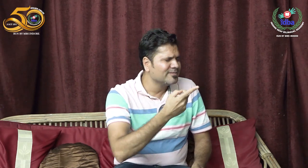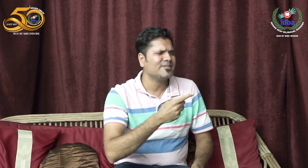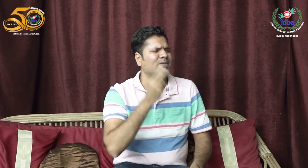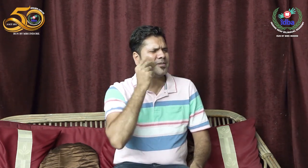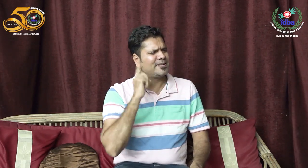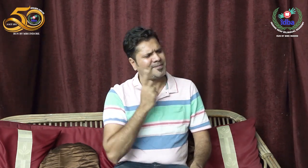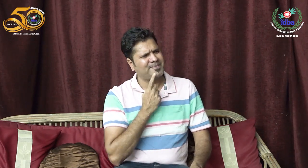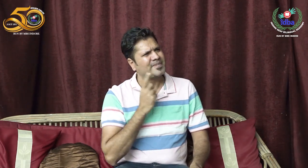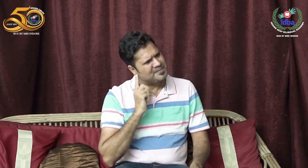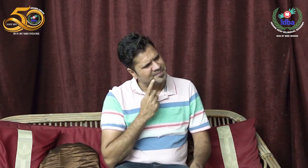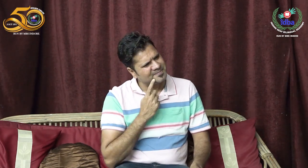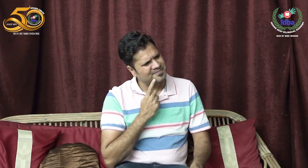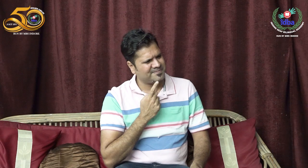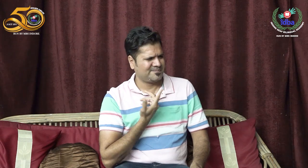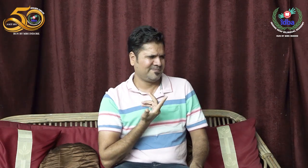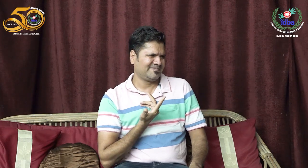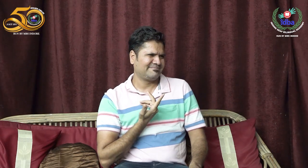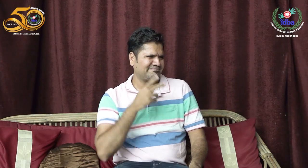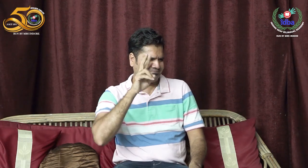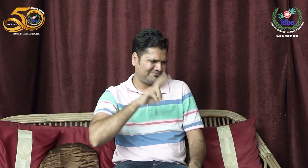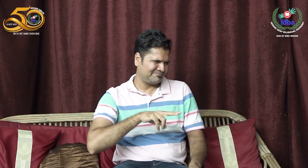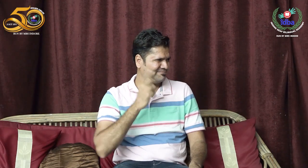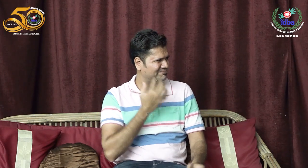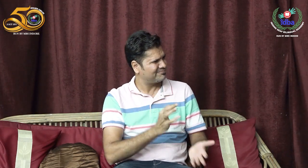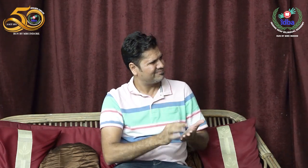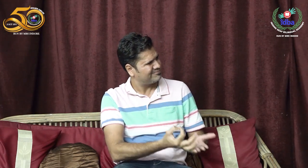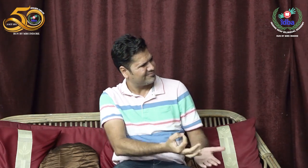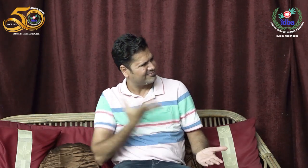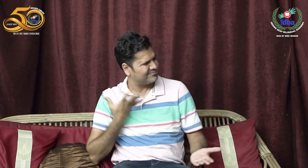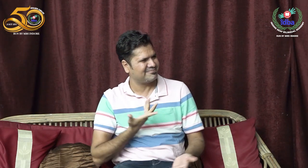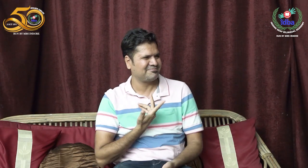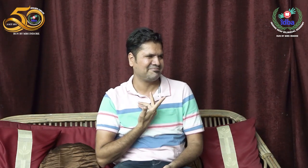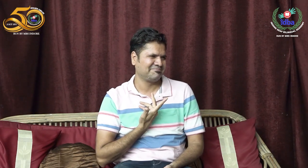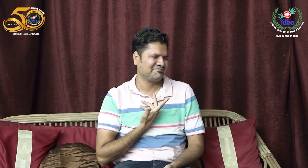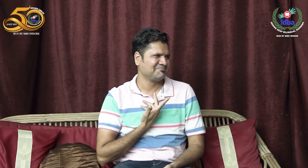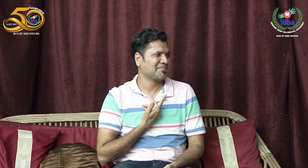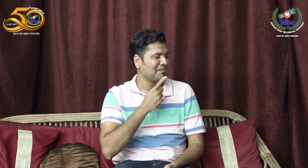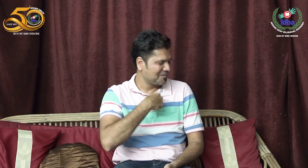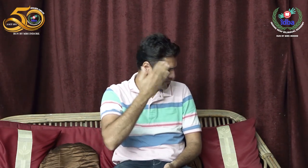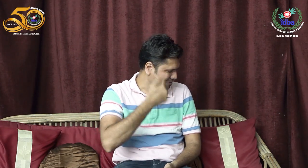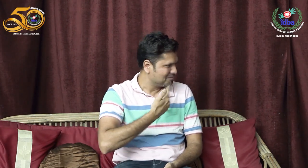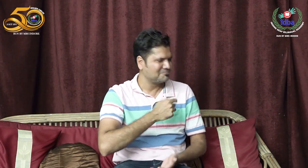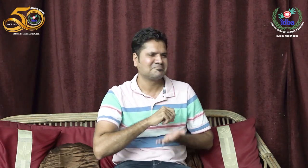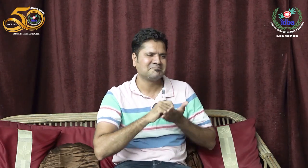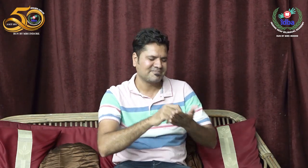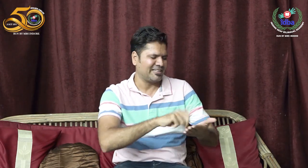उषा मैम फिर मुझसे पूछी थी कि तुम डेफ हो हियरिंग, तो मैं उन्हें उषा मैम फिर, लेकिन वो तो इतना अच्छा लिख सकती है, इतना अच्छा पढ़ सकती